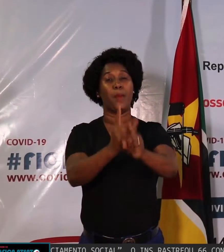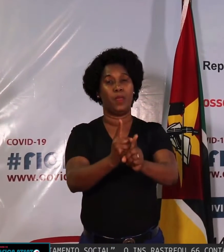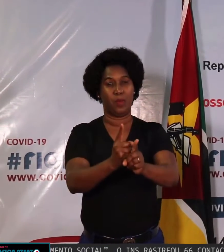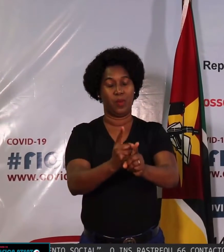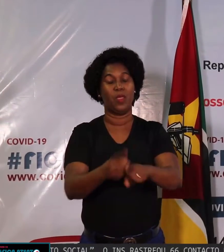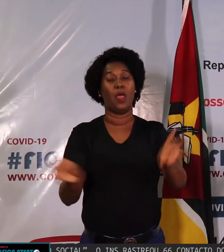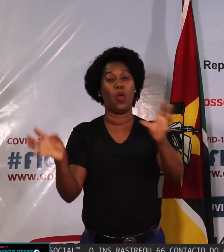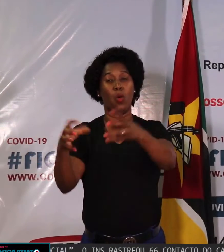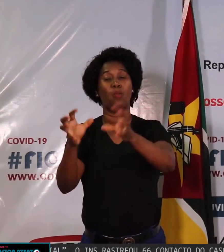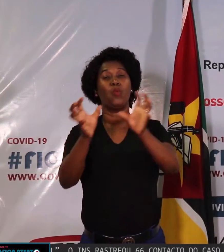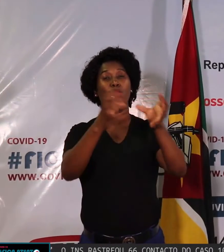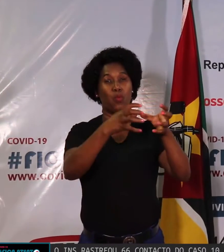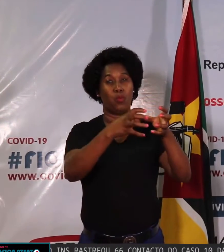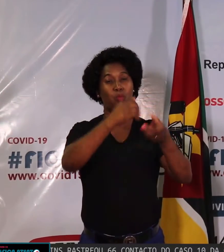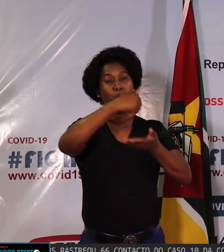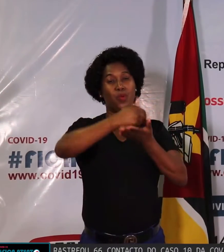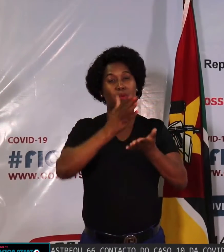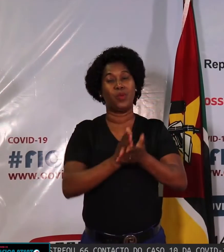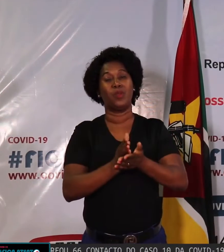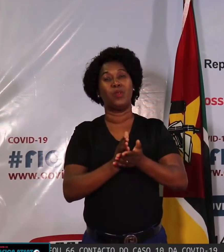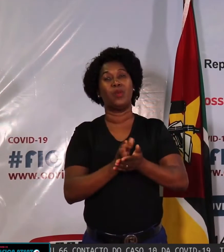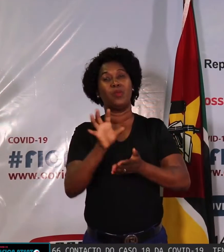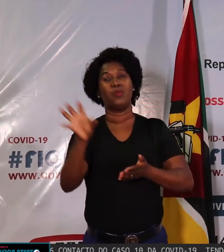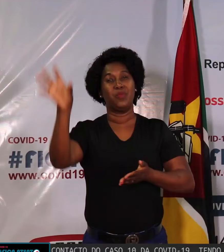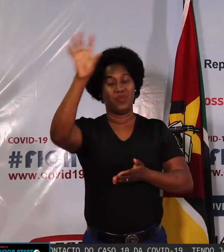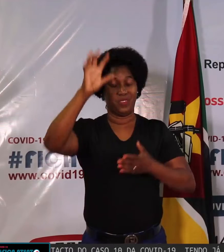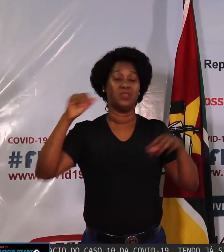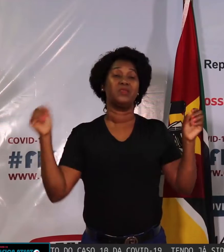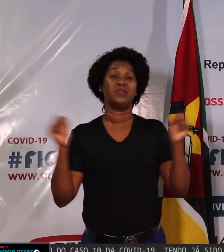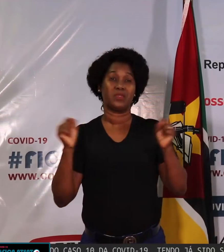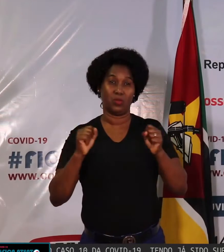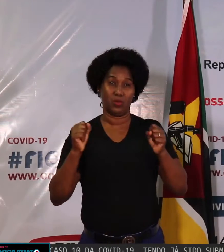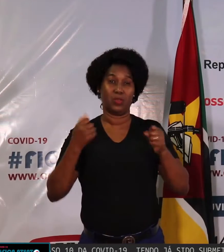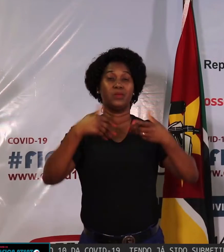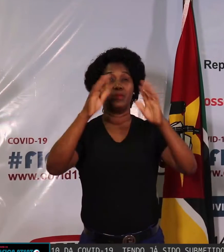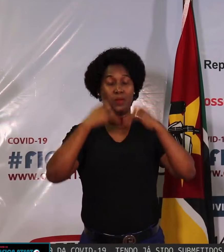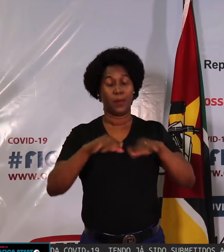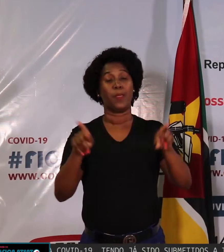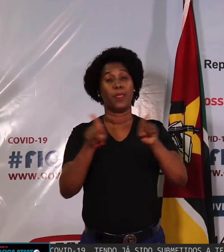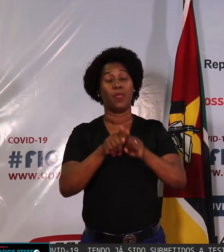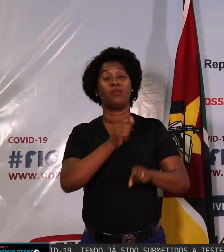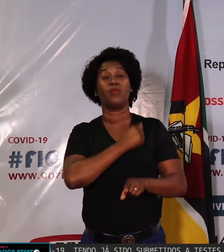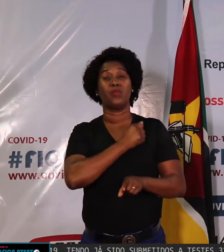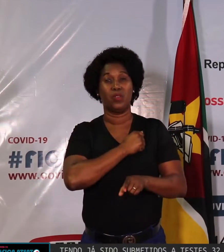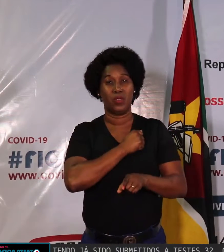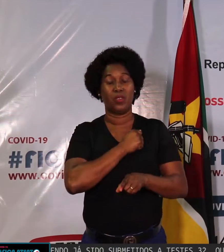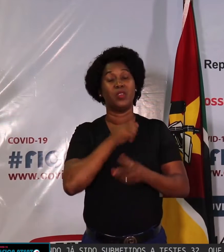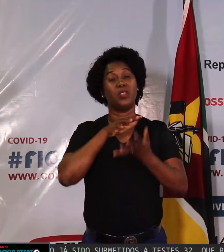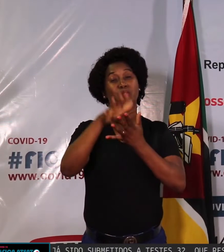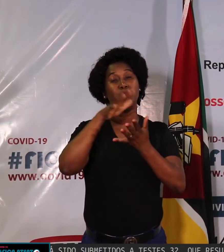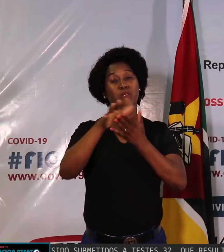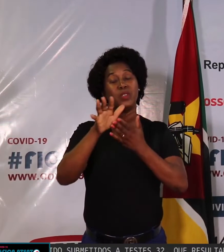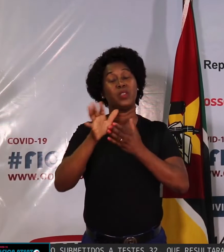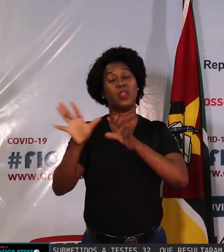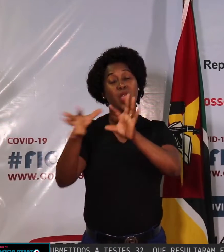das equipas de várias direções provinciais de saúde. Igualmente, gostaria de sublinhar a importante colaboração